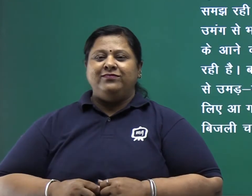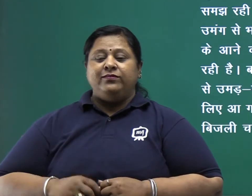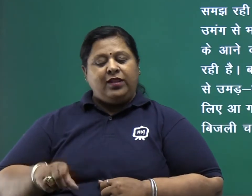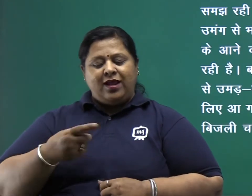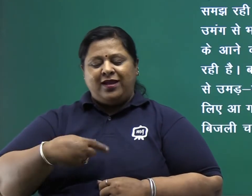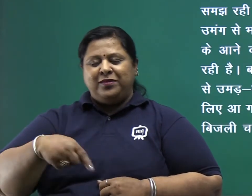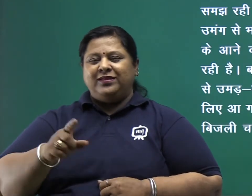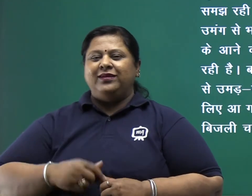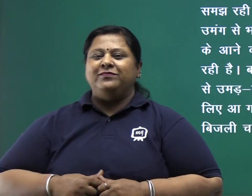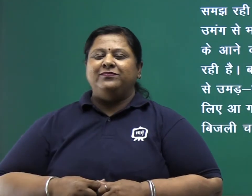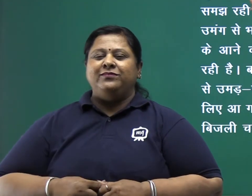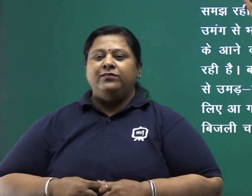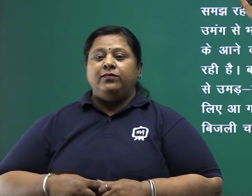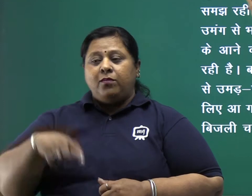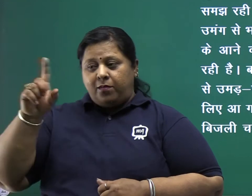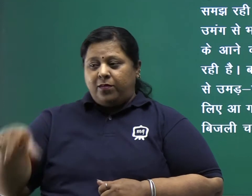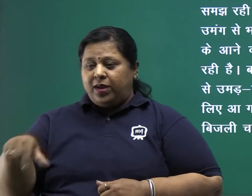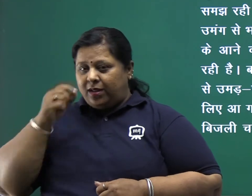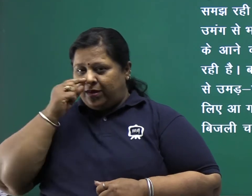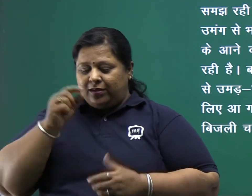आगे बढ़ते हैं। मीराबाई